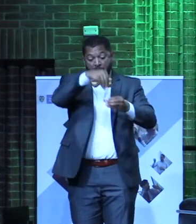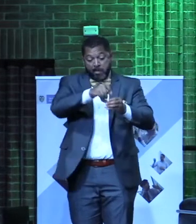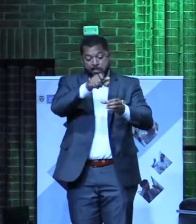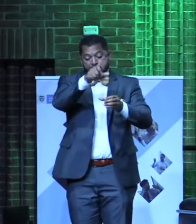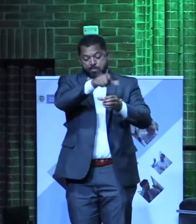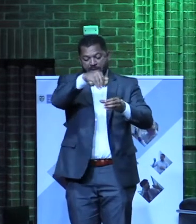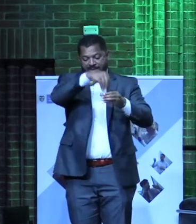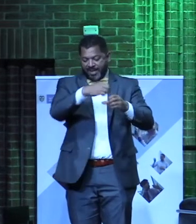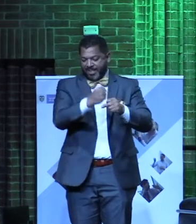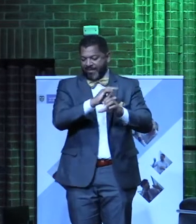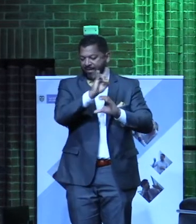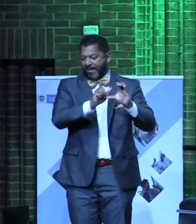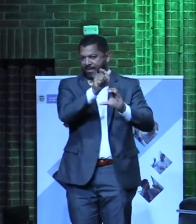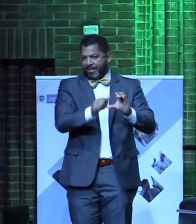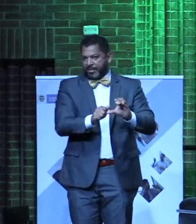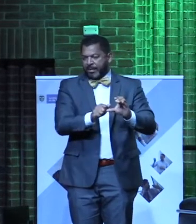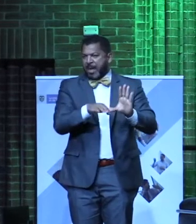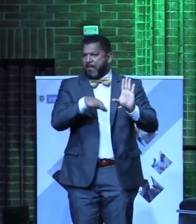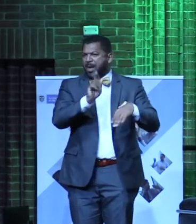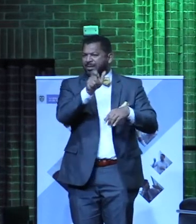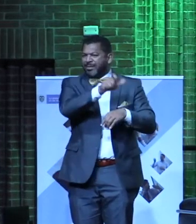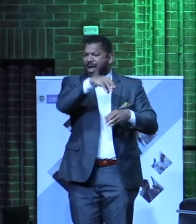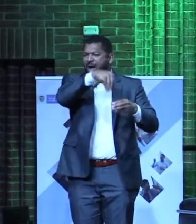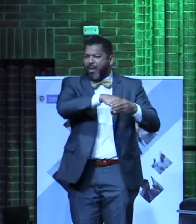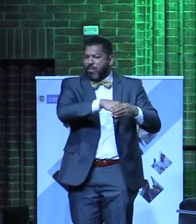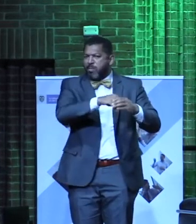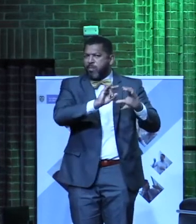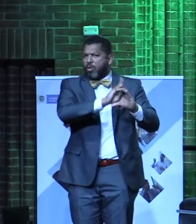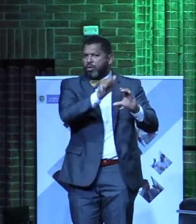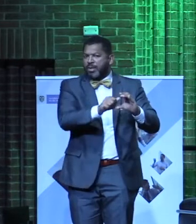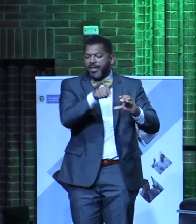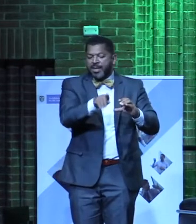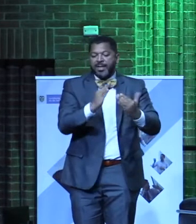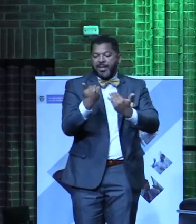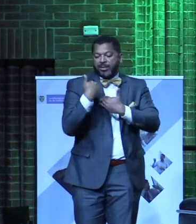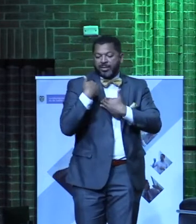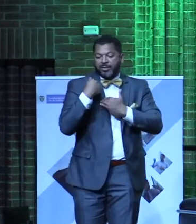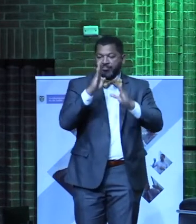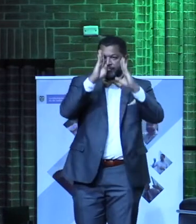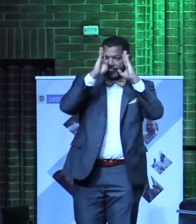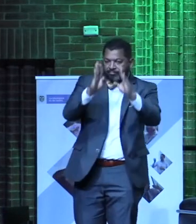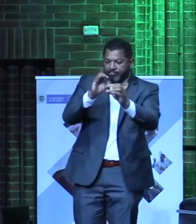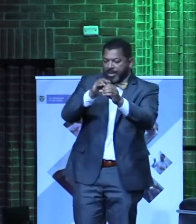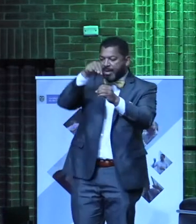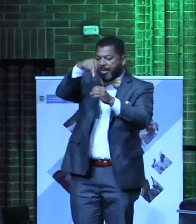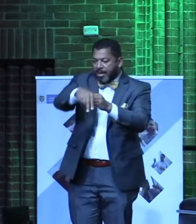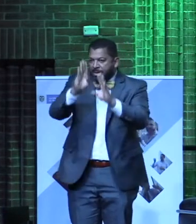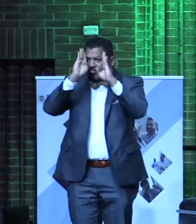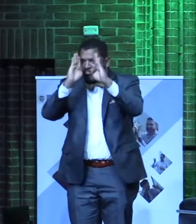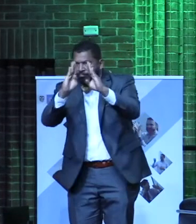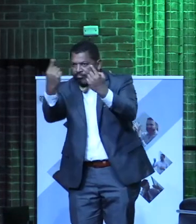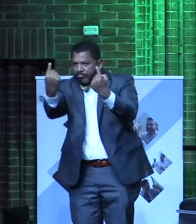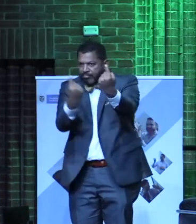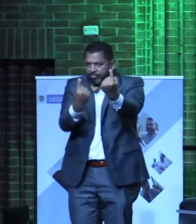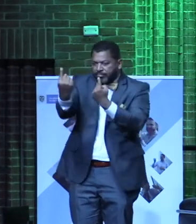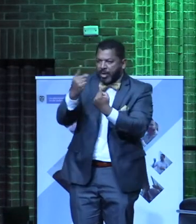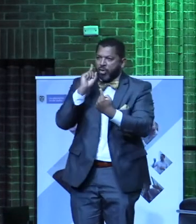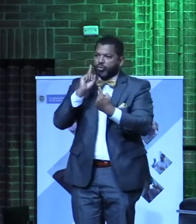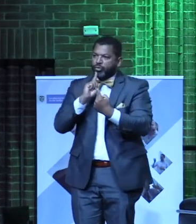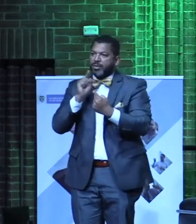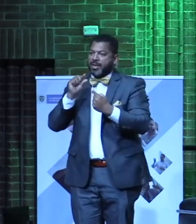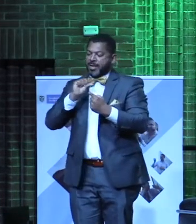públicos, especialmente para los que realizan la función de servicio al ciudadano, hemos